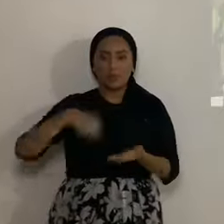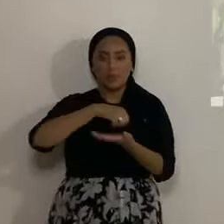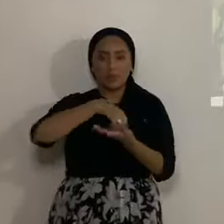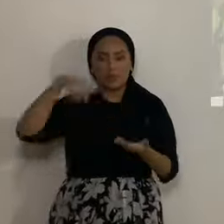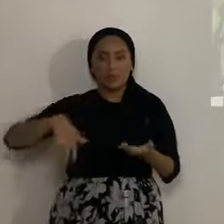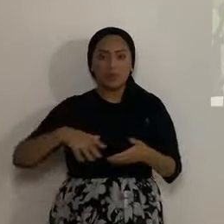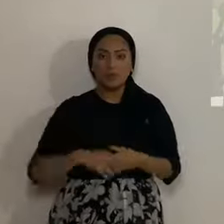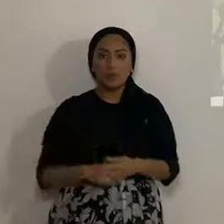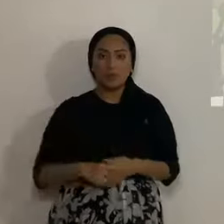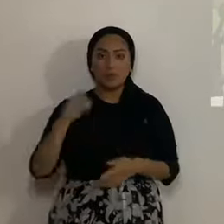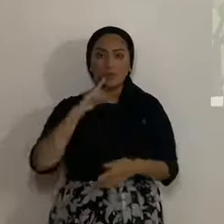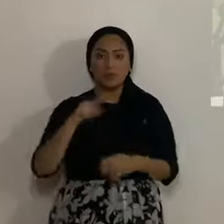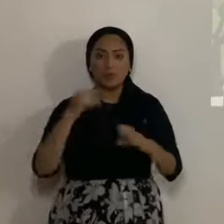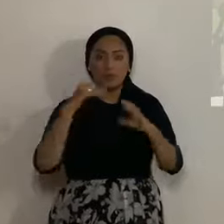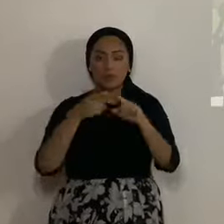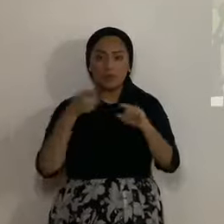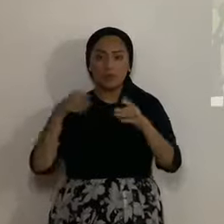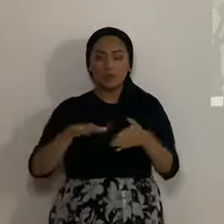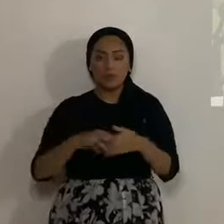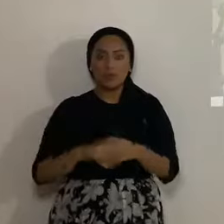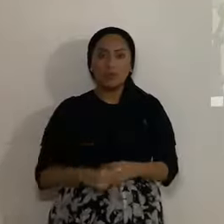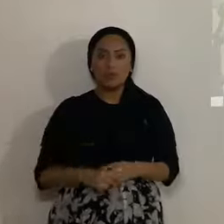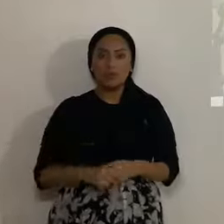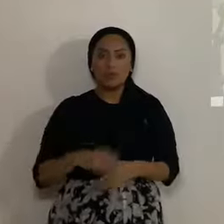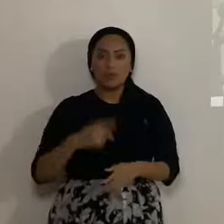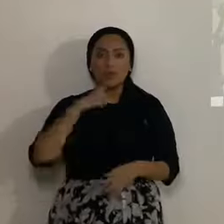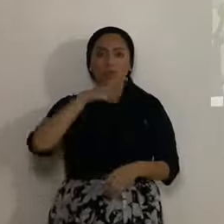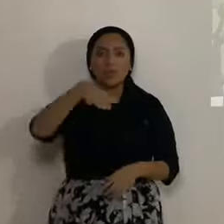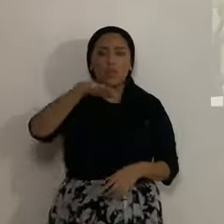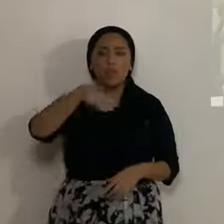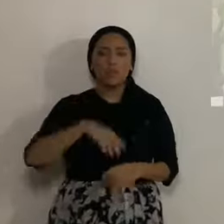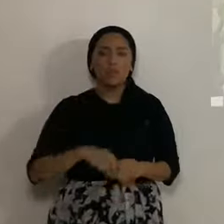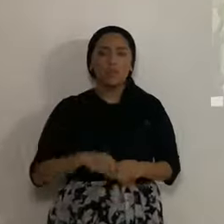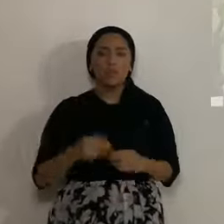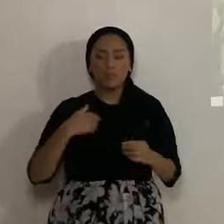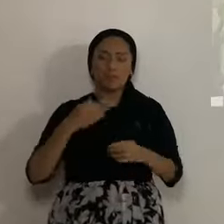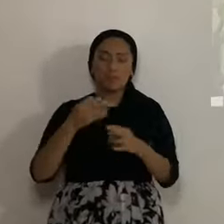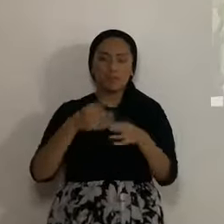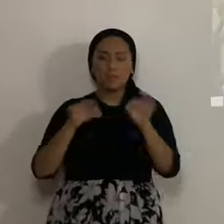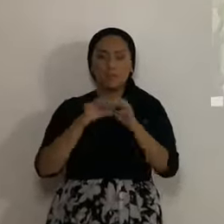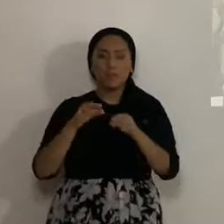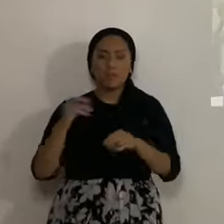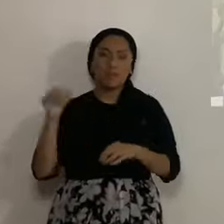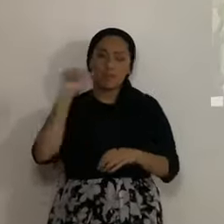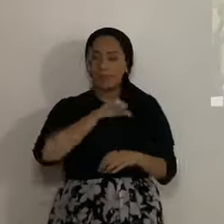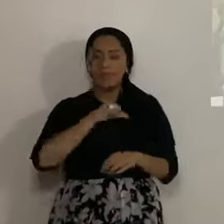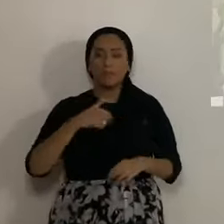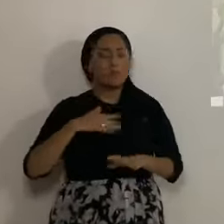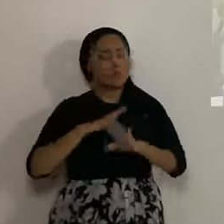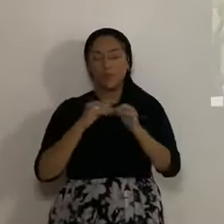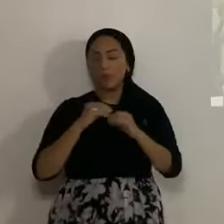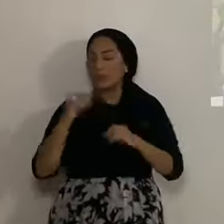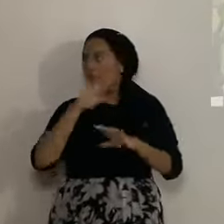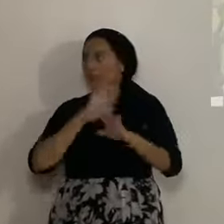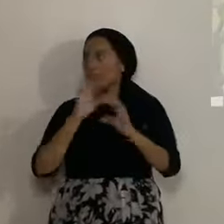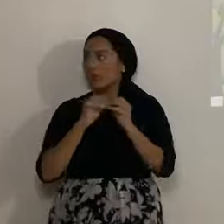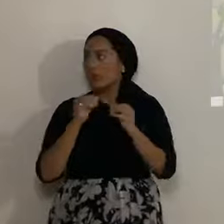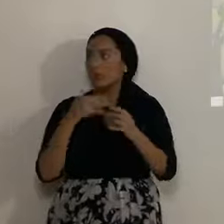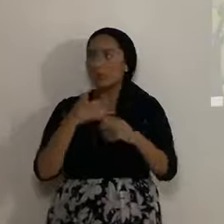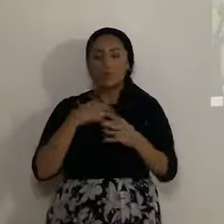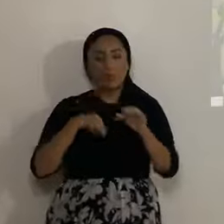Envía un mensajero de muerte. Oye, te invito a una copa. No, ya no tomo. Oye, vamos a